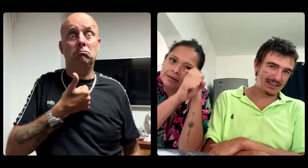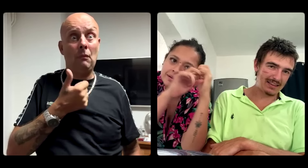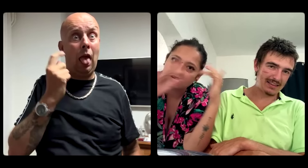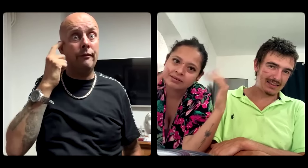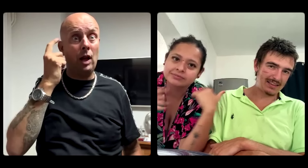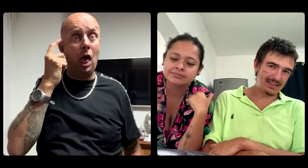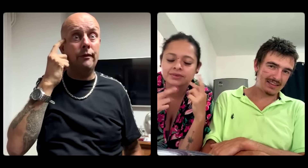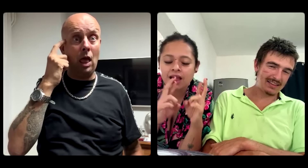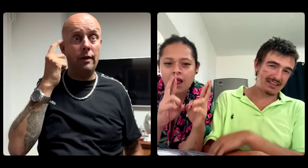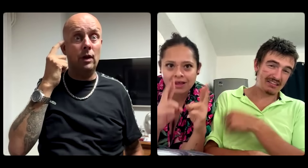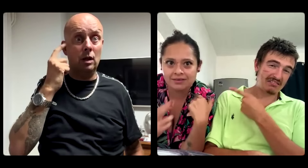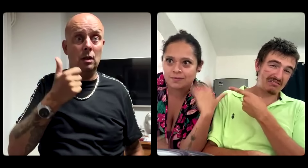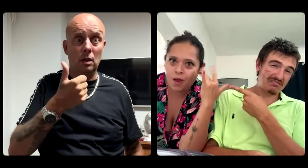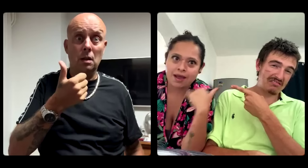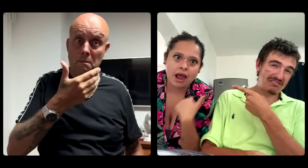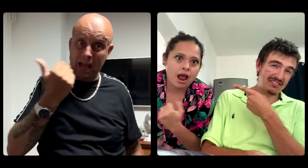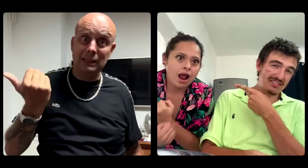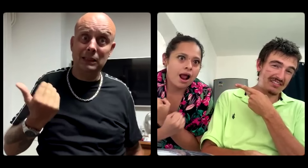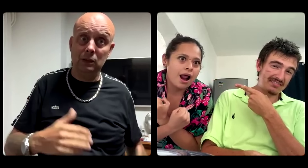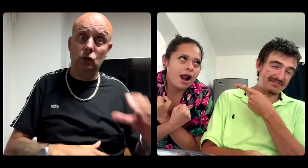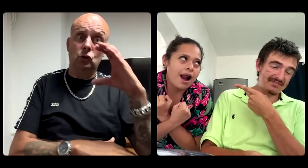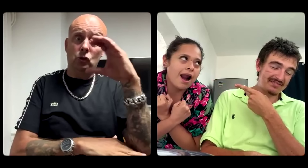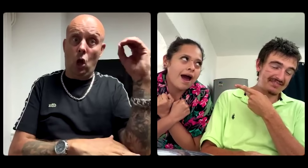Nou, ga spelen.